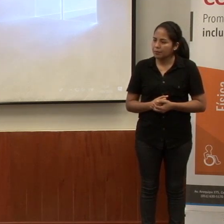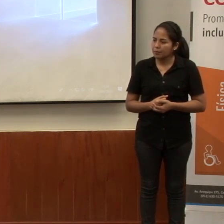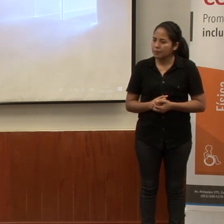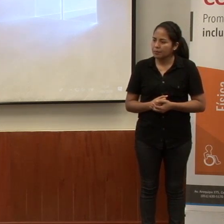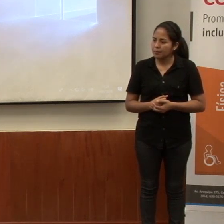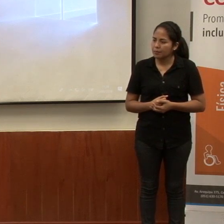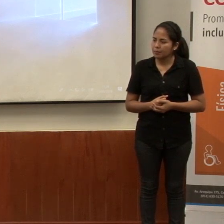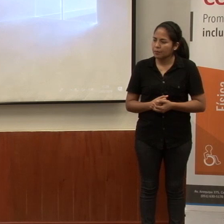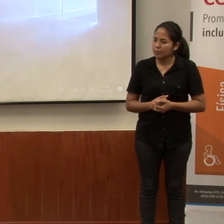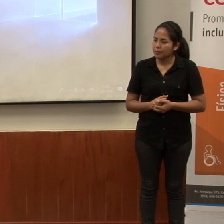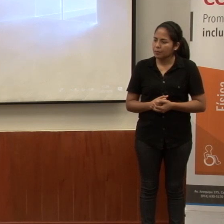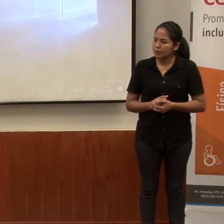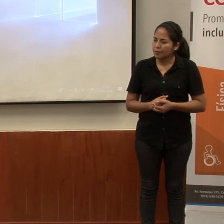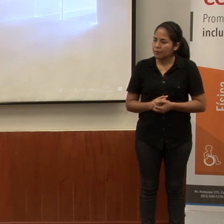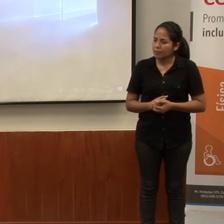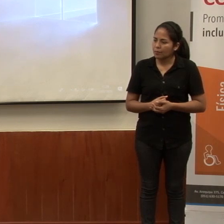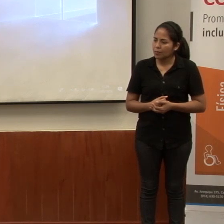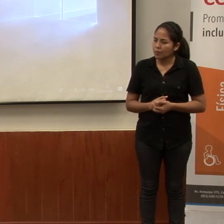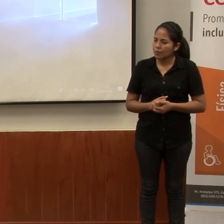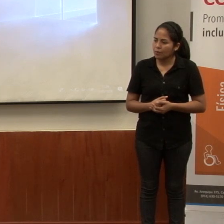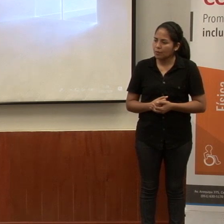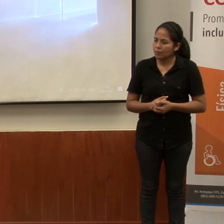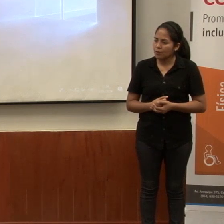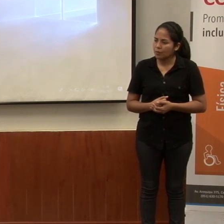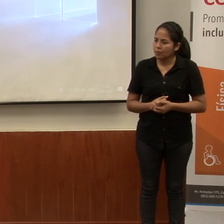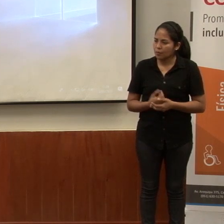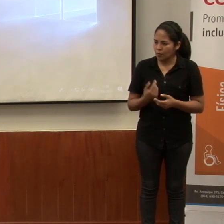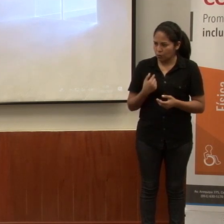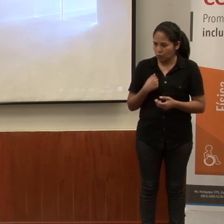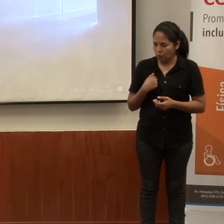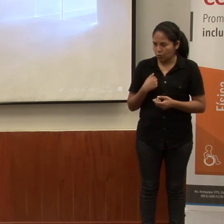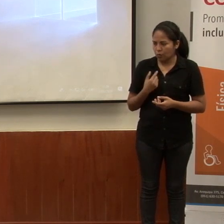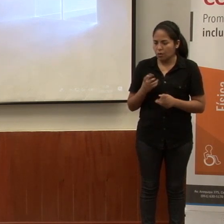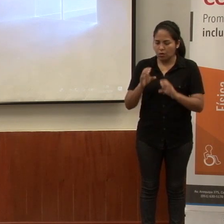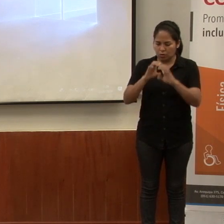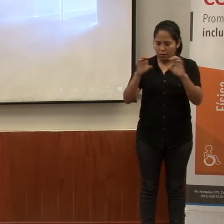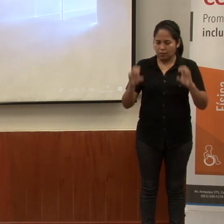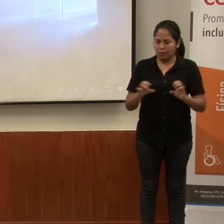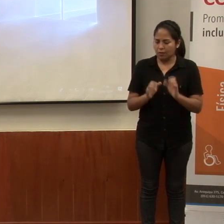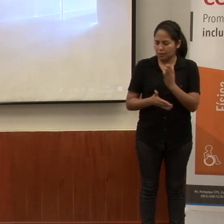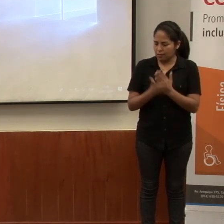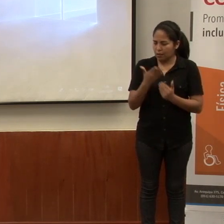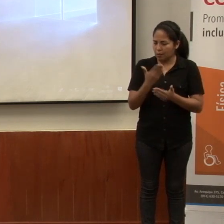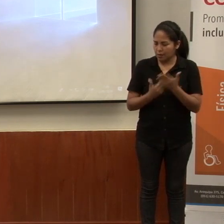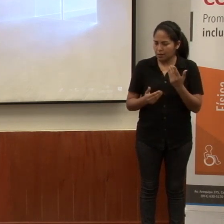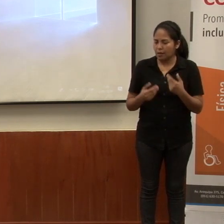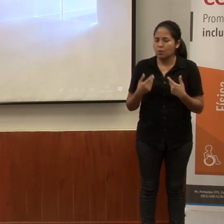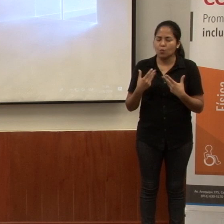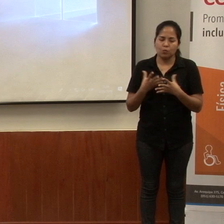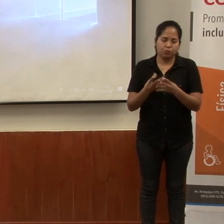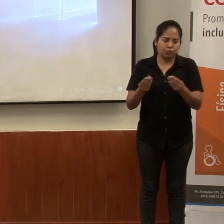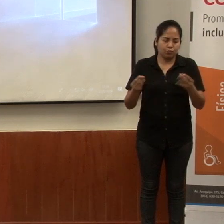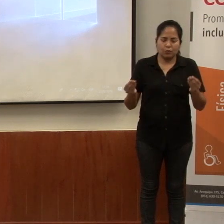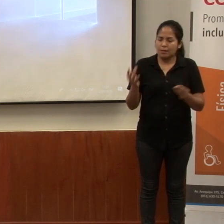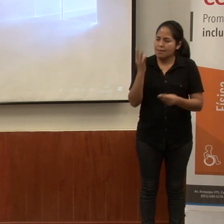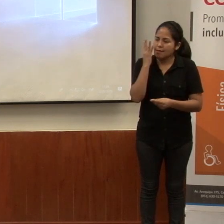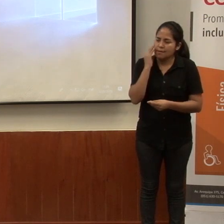yo voy a sacar los certificados de discapacidad con mis alumnos y he tenido muchísimas